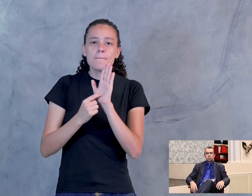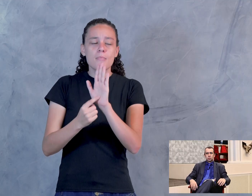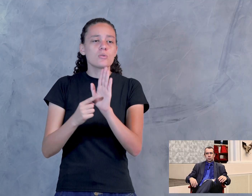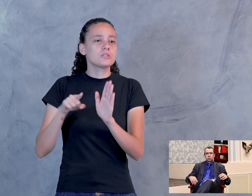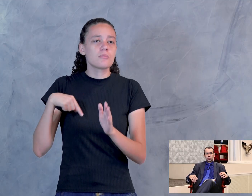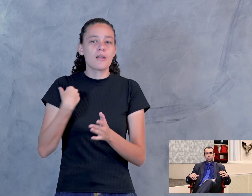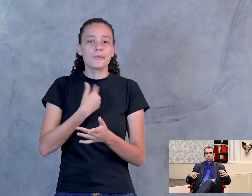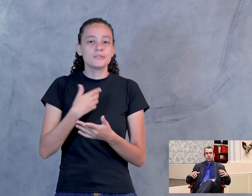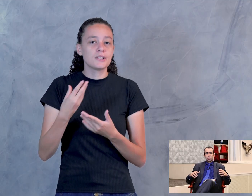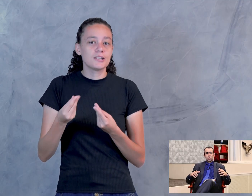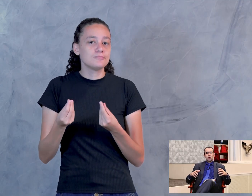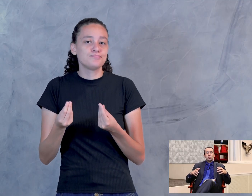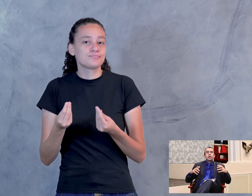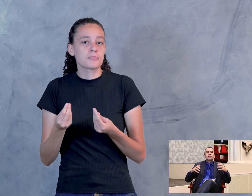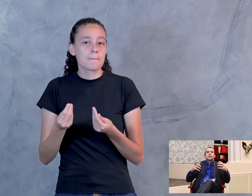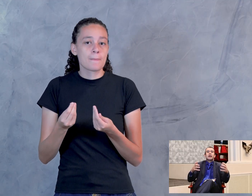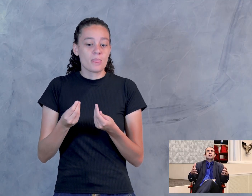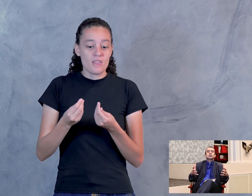um